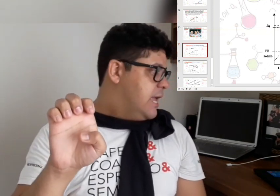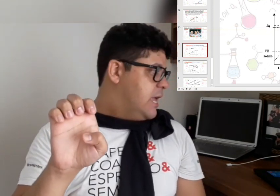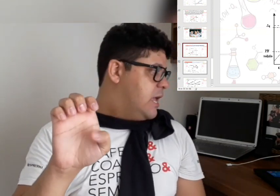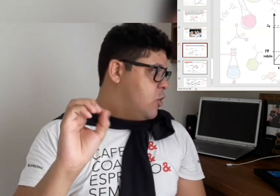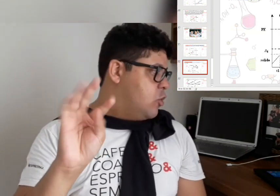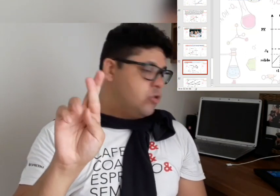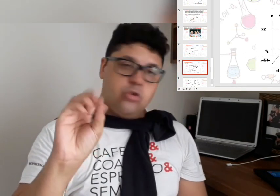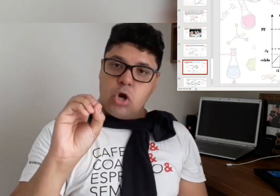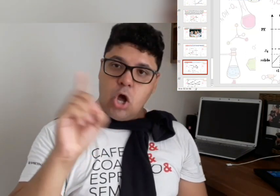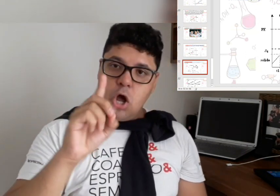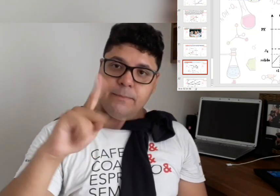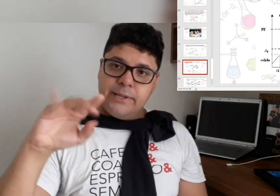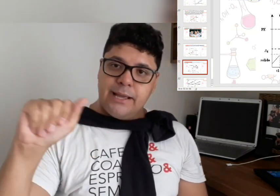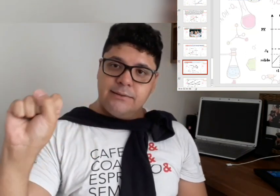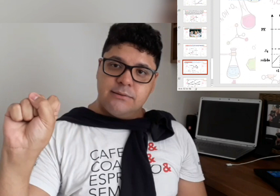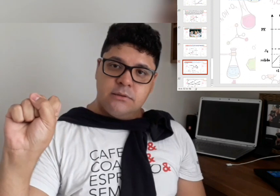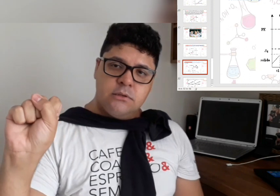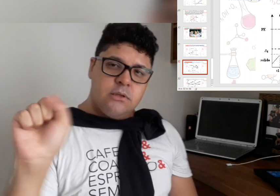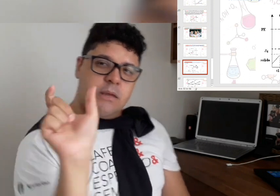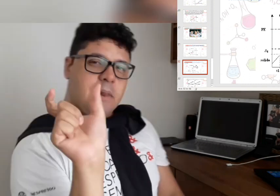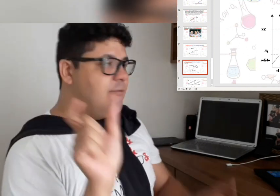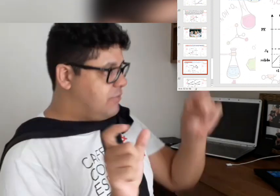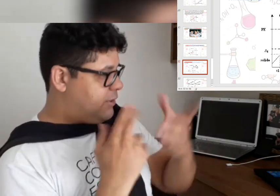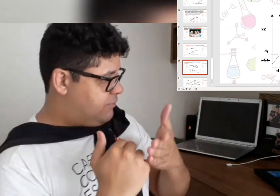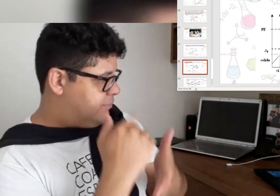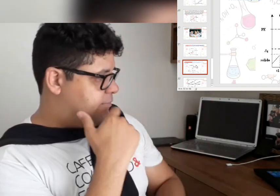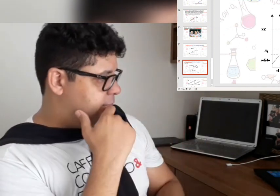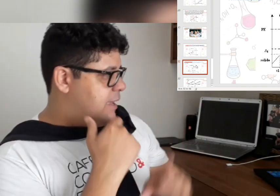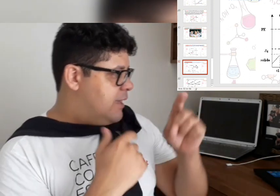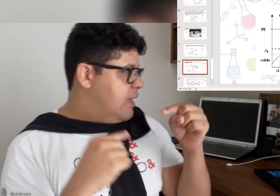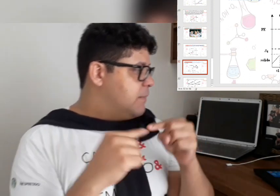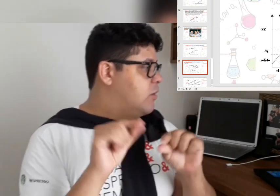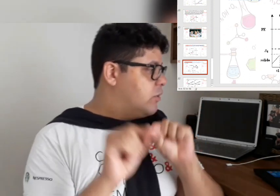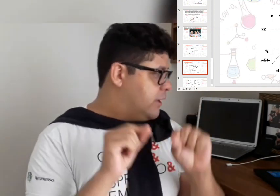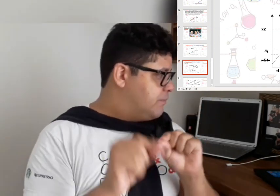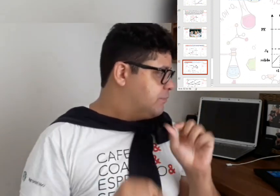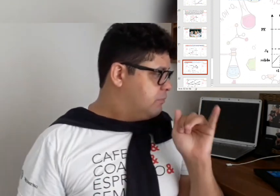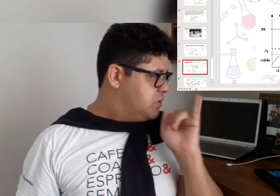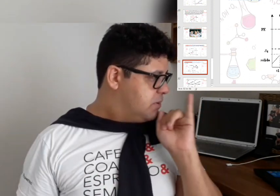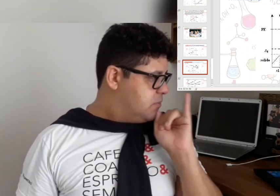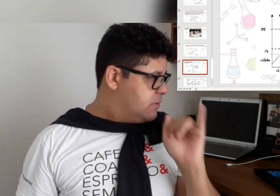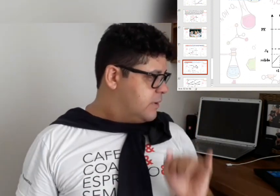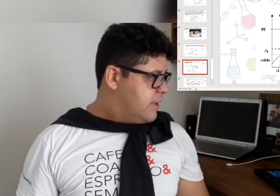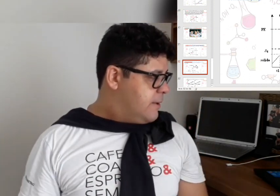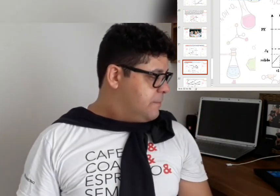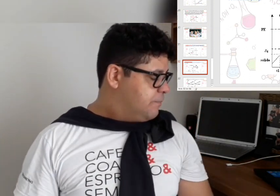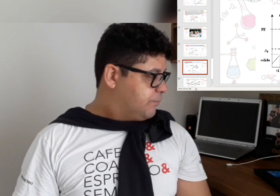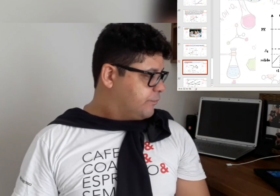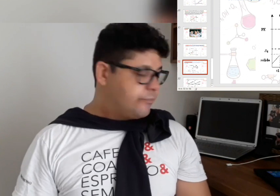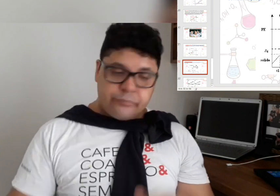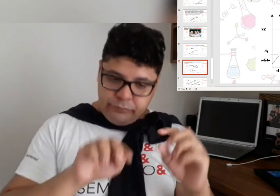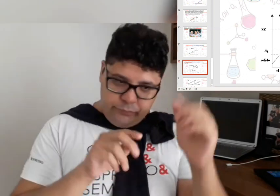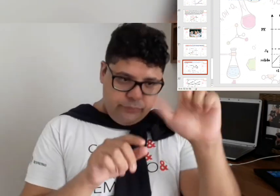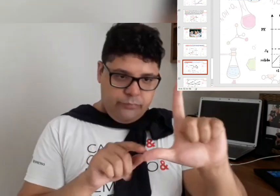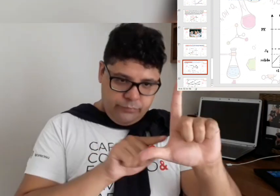tá? Agora, as misturas azeotrópicas são aquelas que se comportam como uma mistura pura durante o processo de